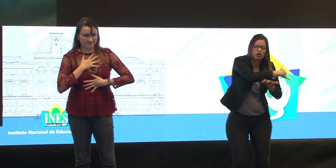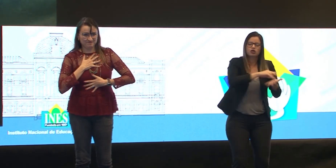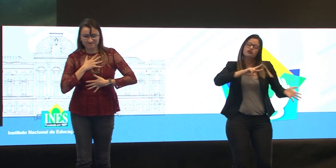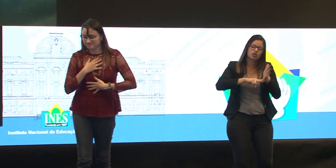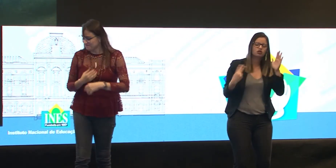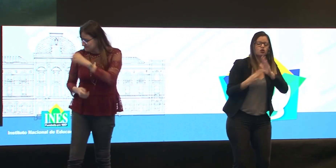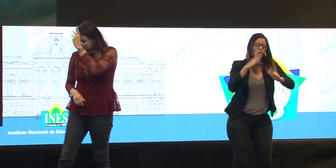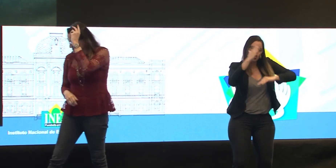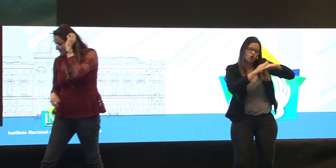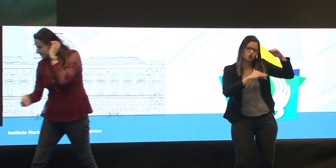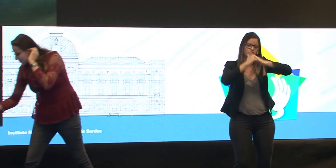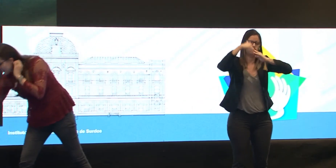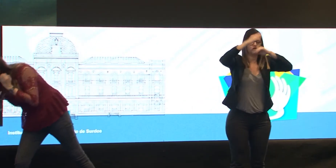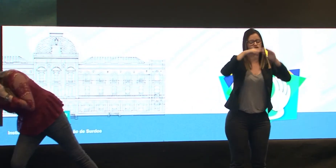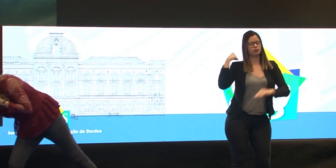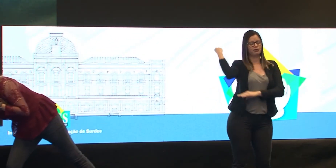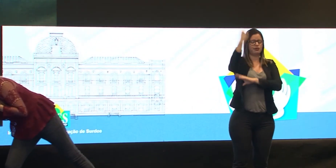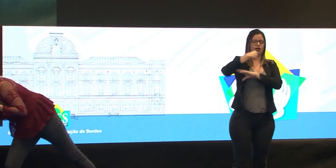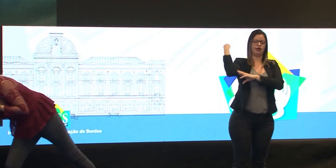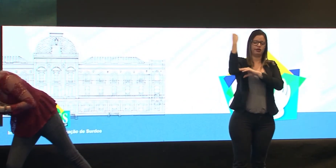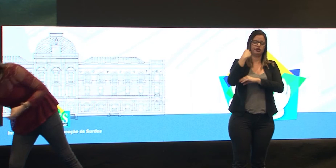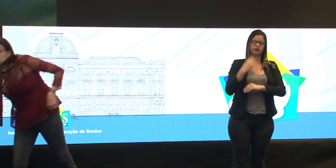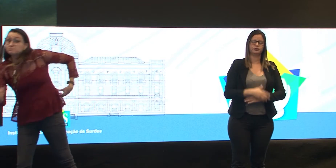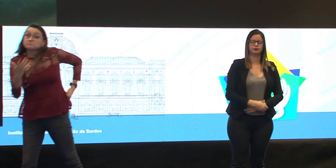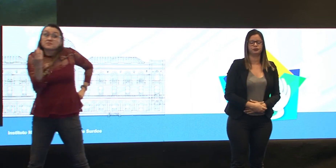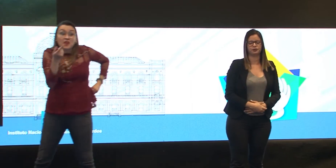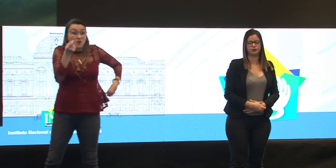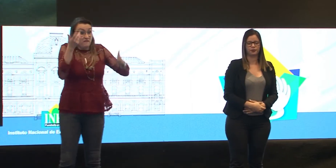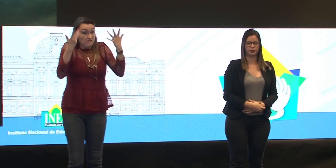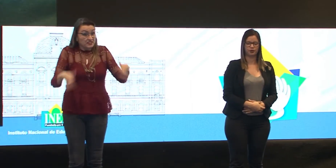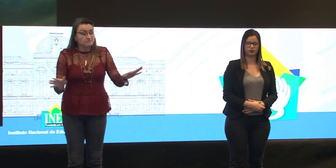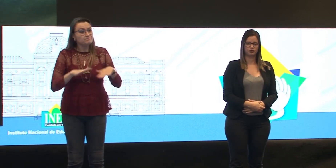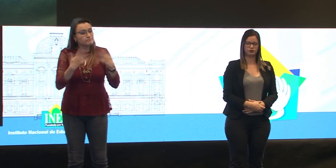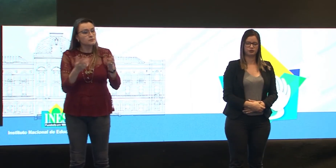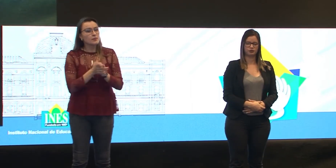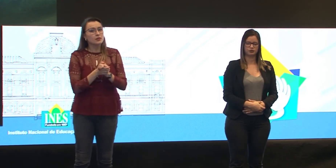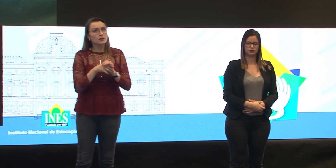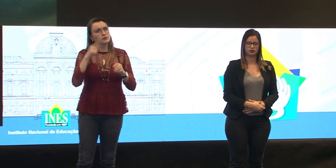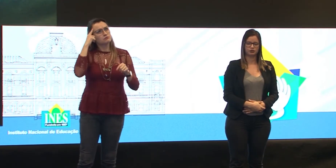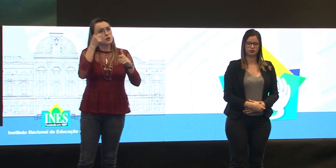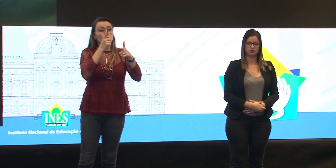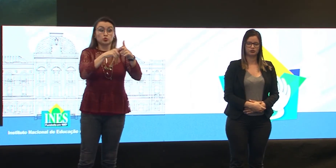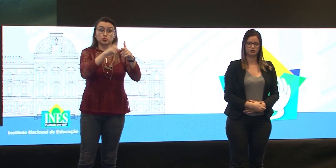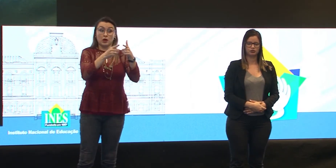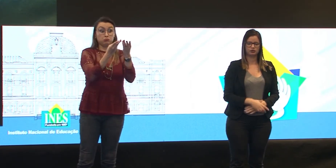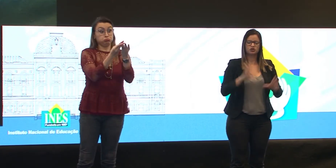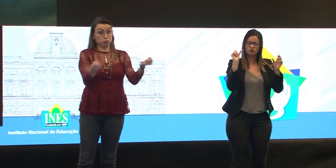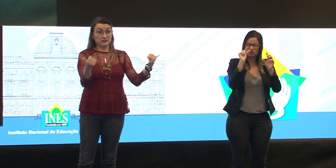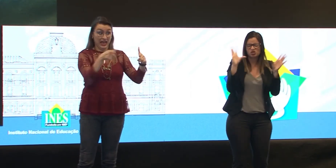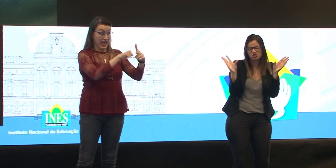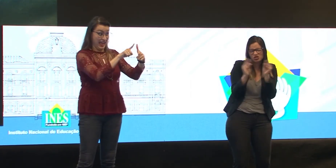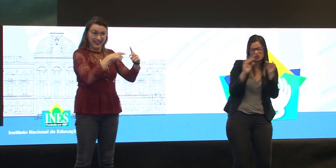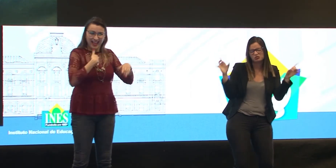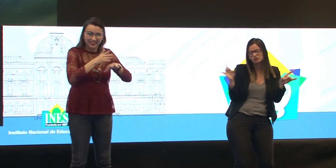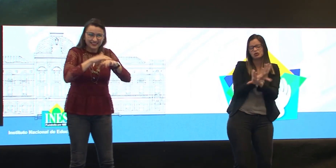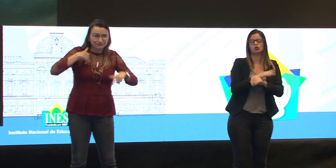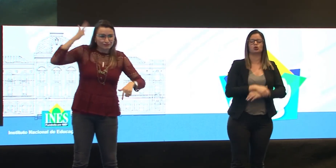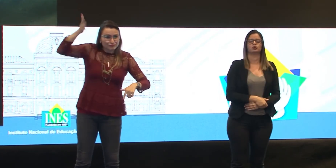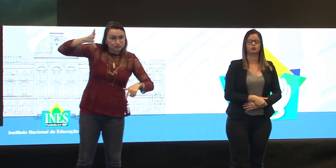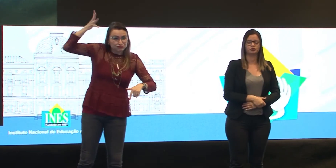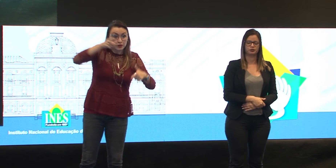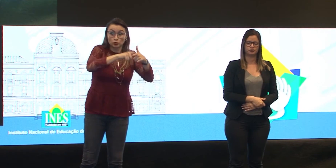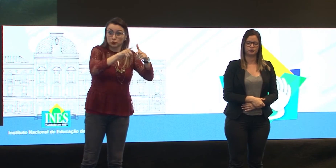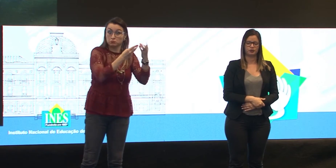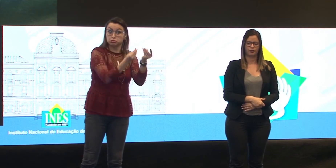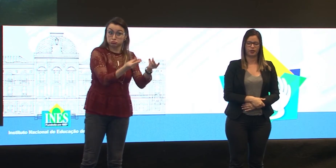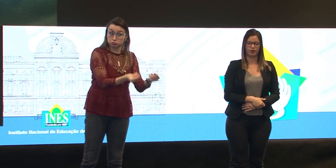de variantes, né, com o passar do tempo, mas serve para poder balizar algumas decisões da produção de